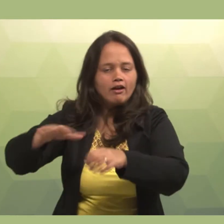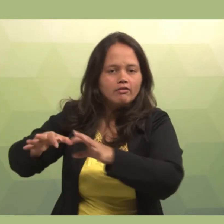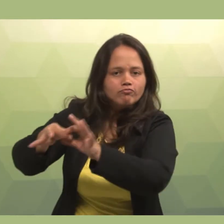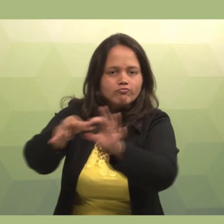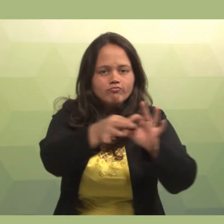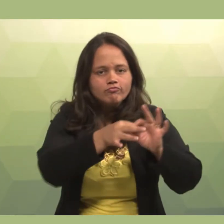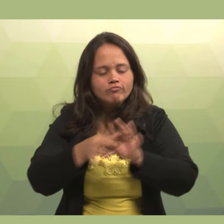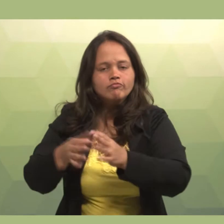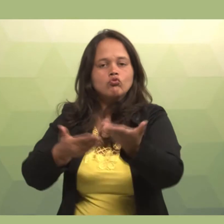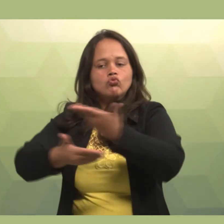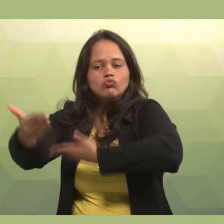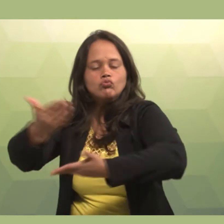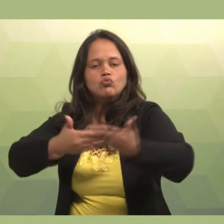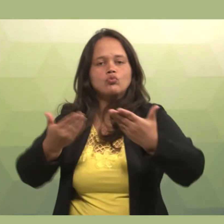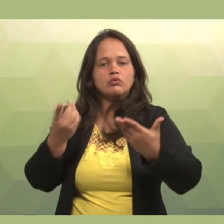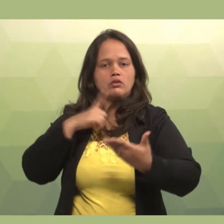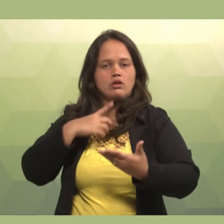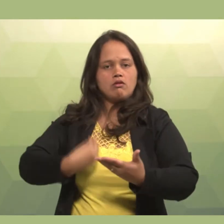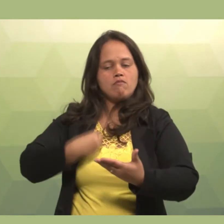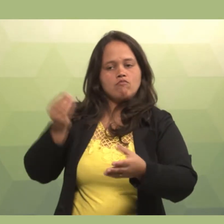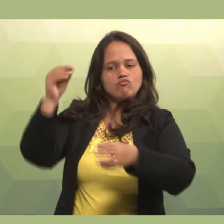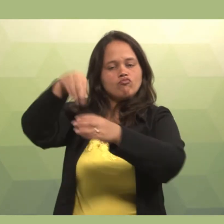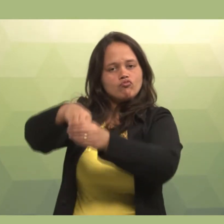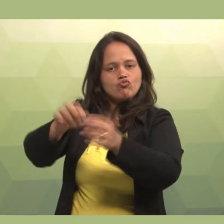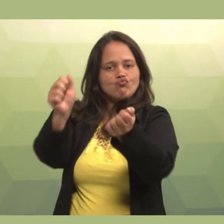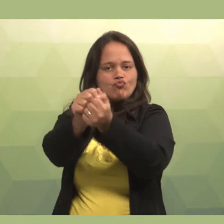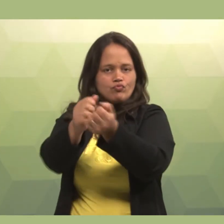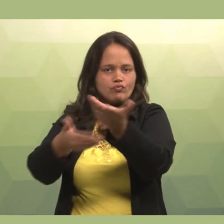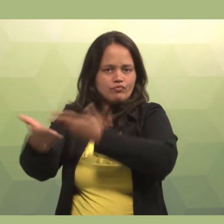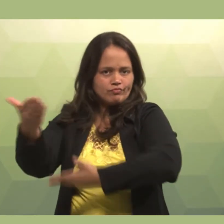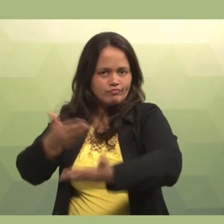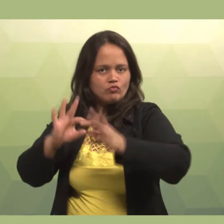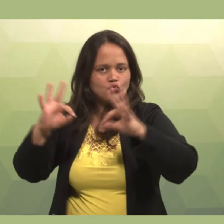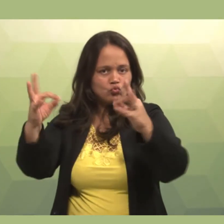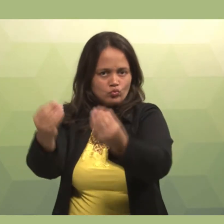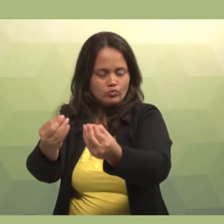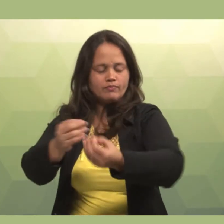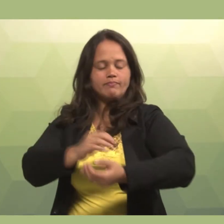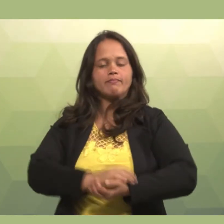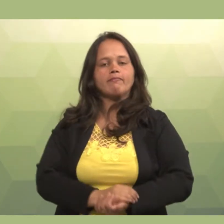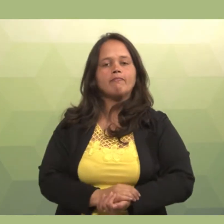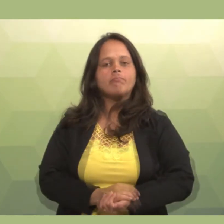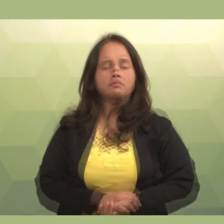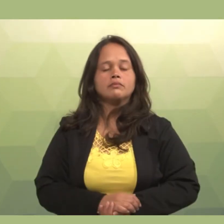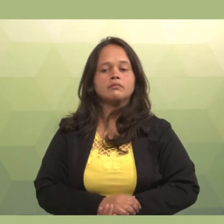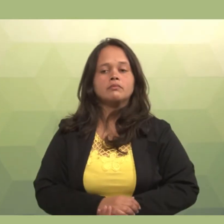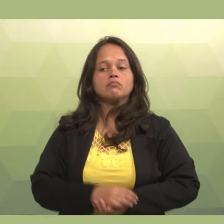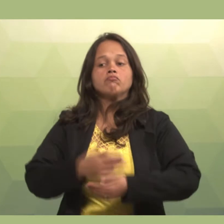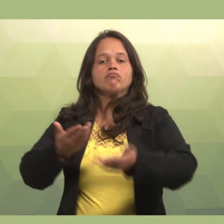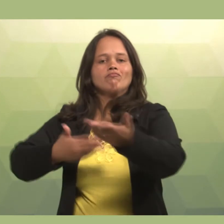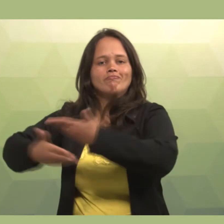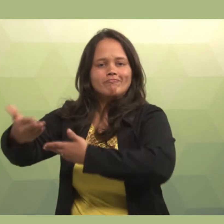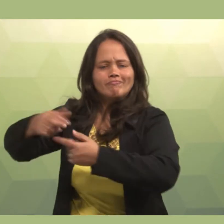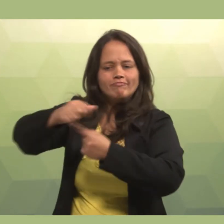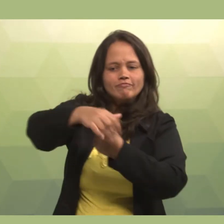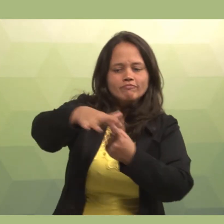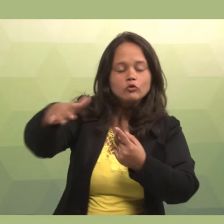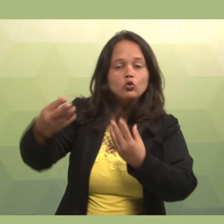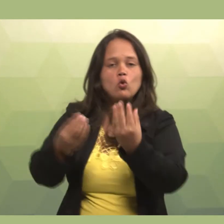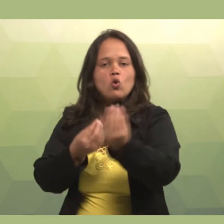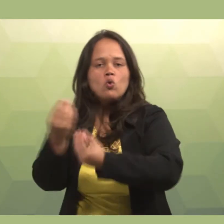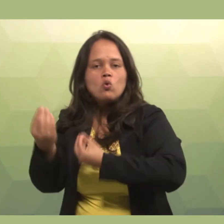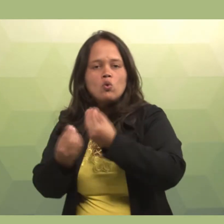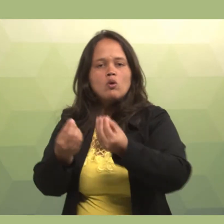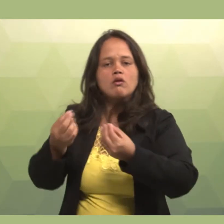elas. A transversalidade refere-se à dimensão didático-pedagógica e à interdisciplinaridade,